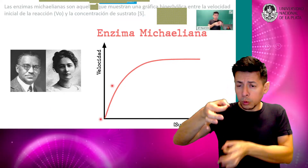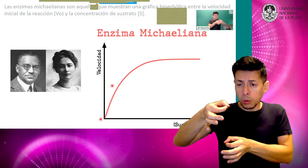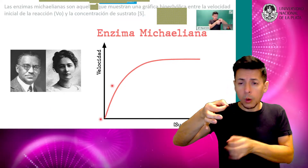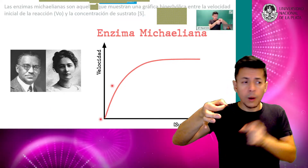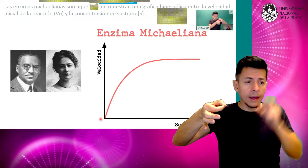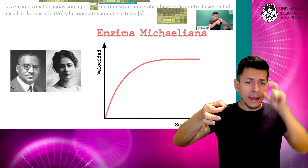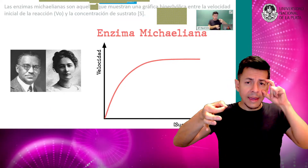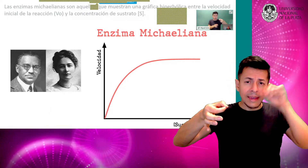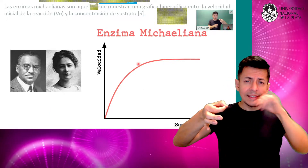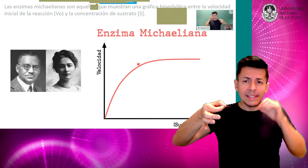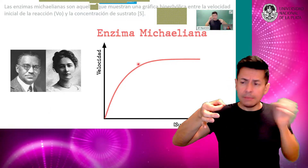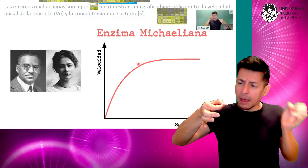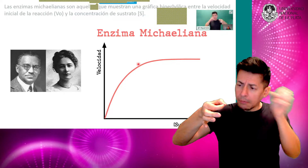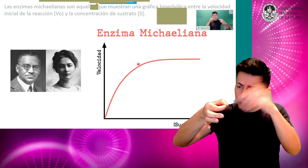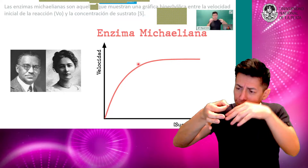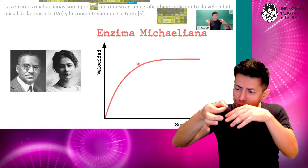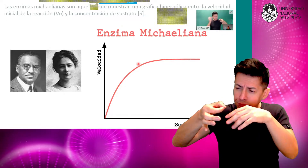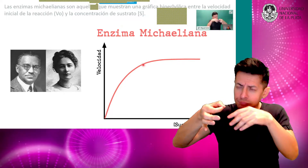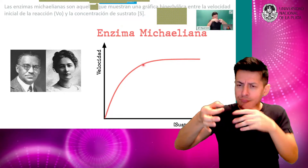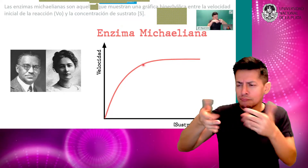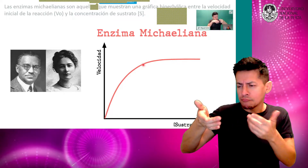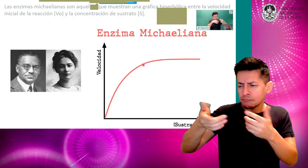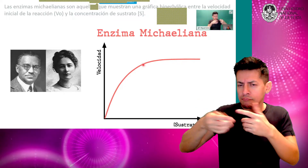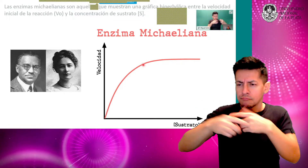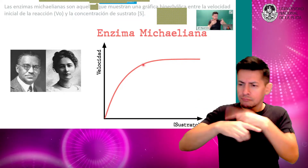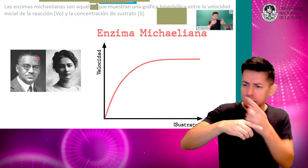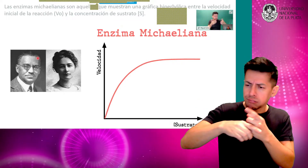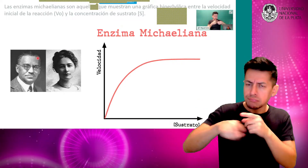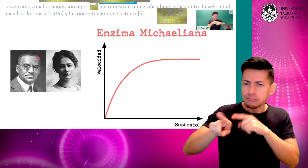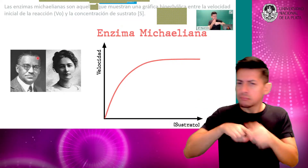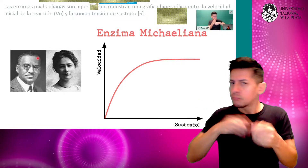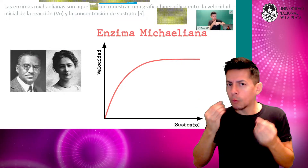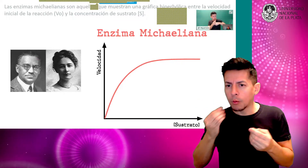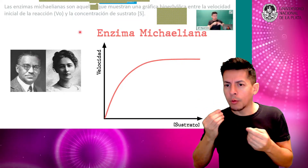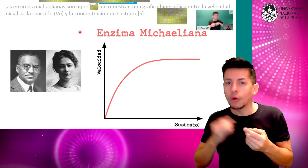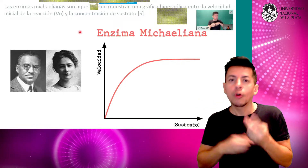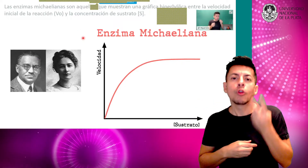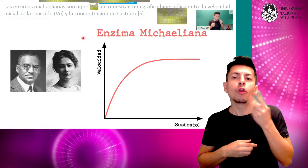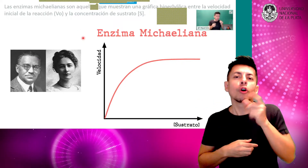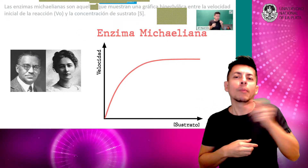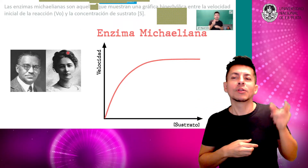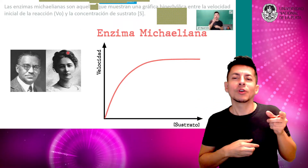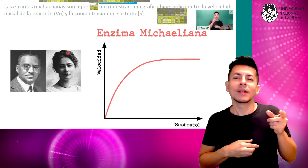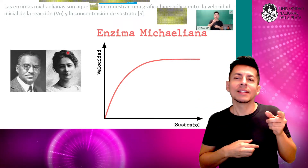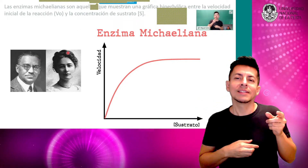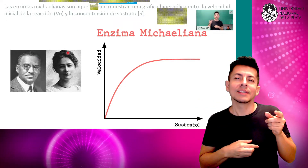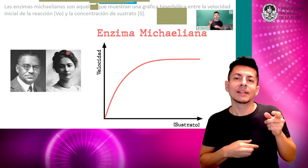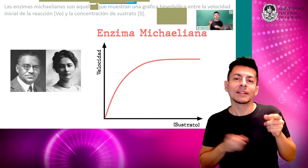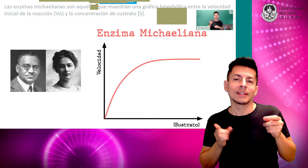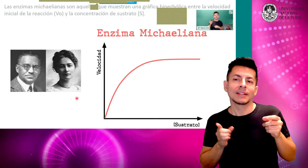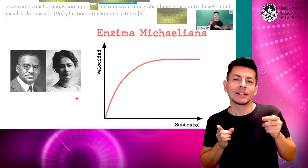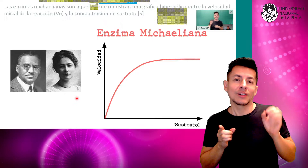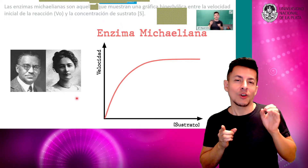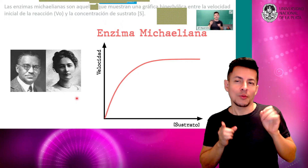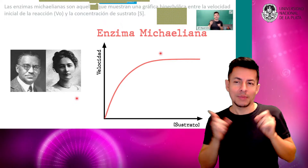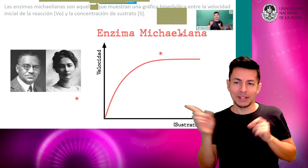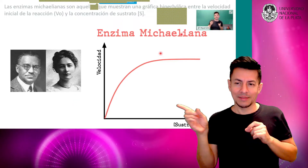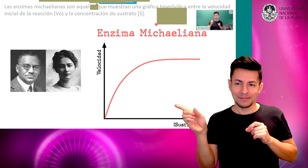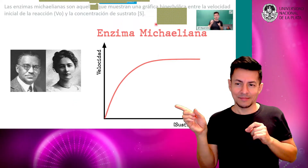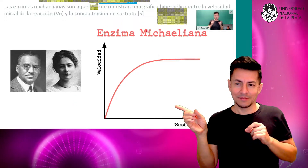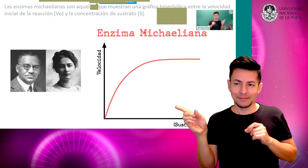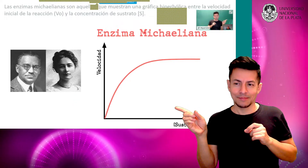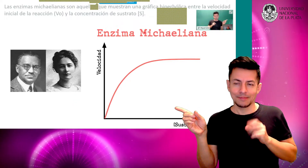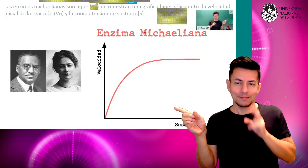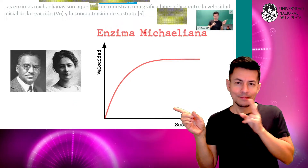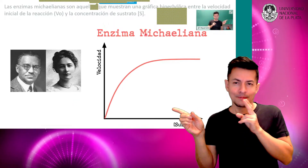velocidad tiene la reacción química, hicieron 2 personas, Michaelis y Menten, ¿sí? Y por